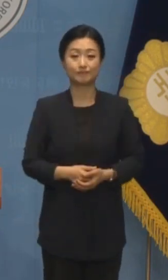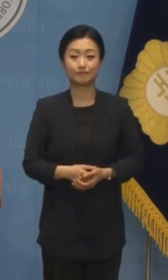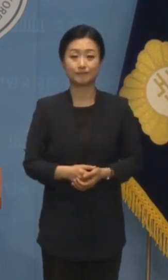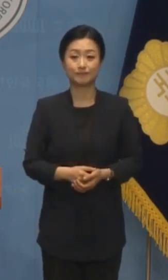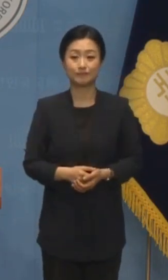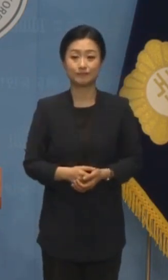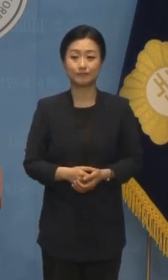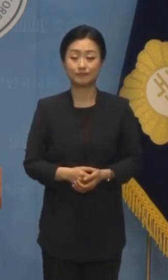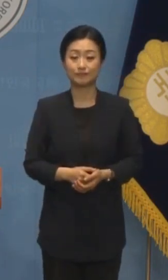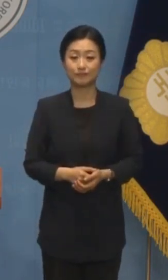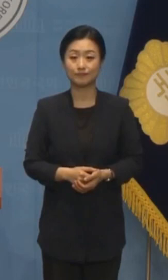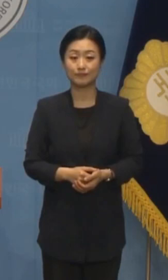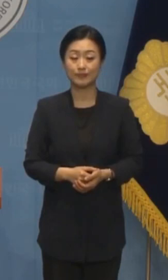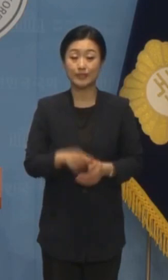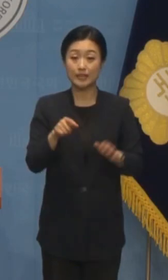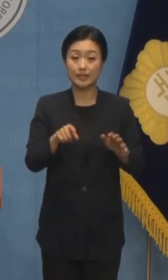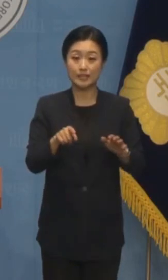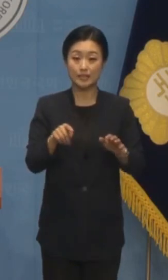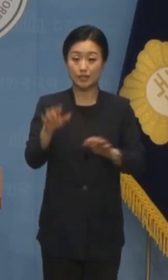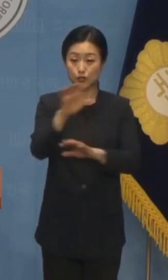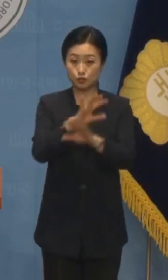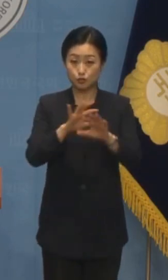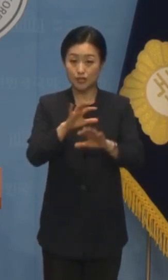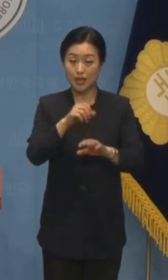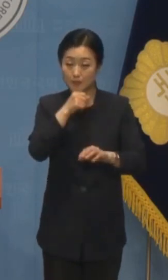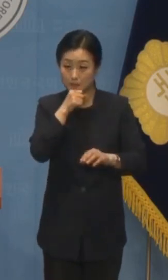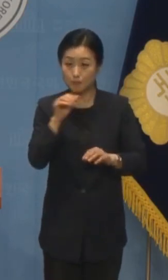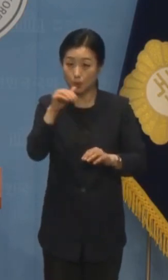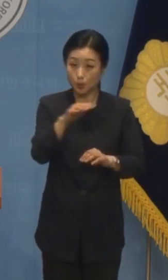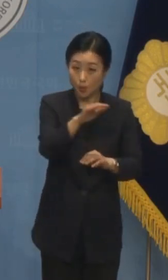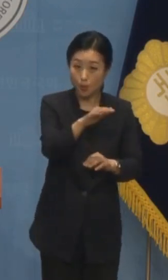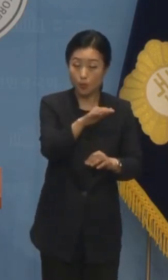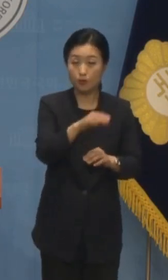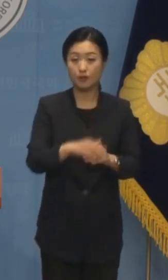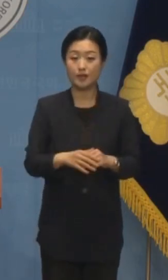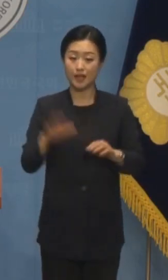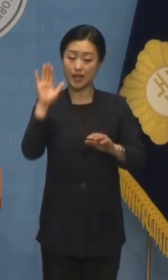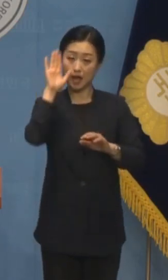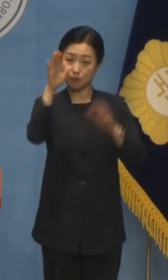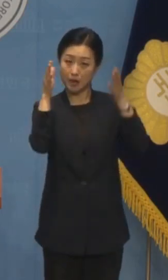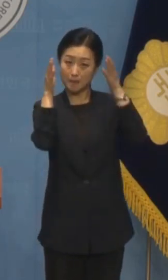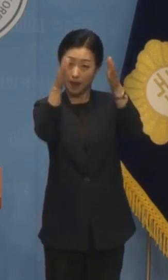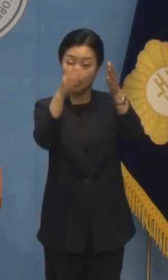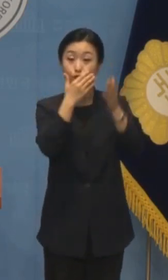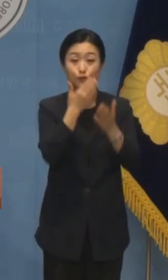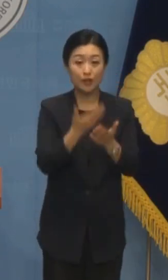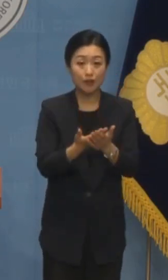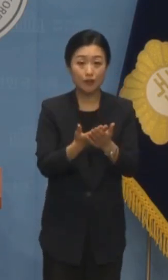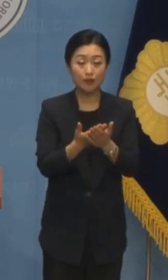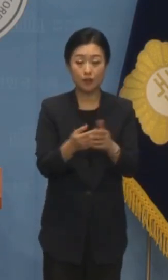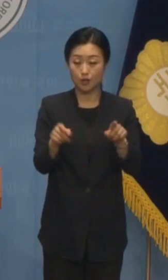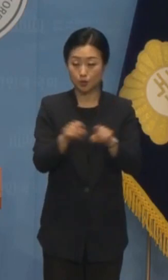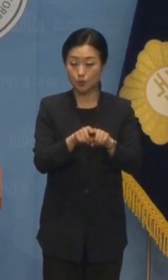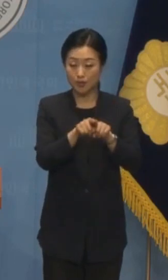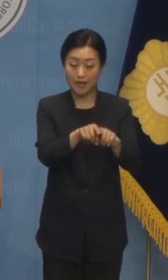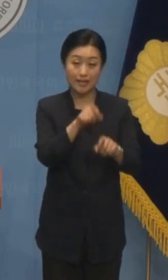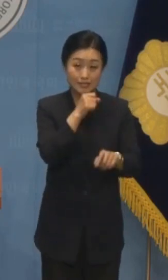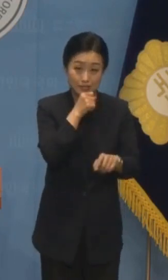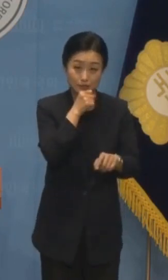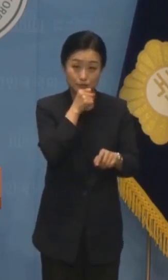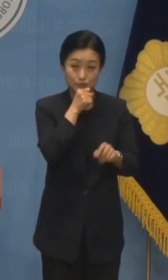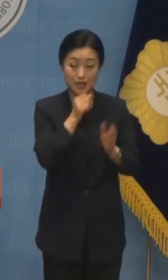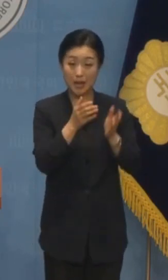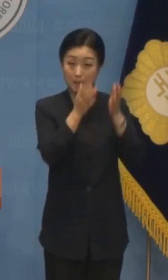상황입니다. 이 순환변동치는 그 절대 크기가 아니라 추세와 방향이 중요합니다. 동행지수 순환변동치가